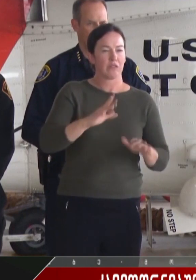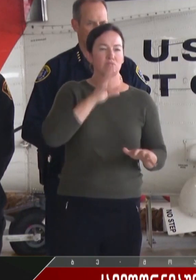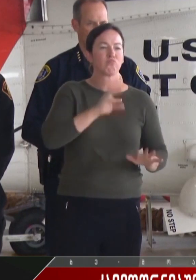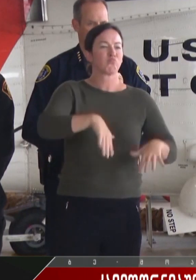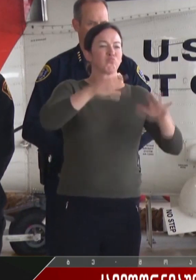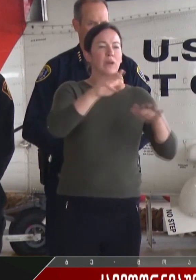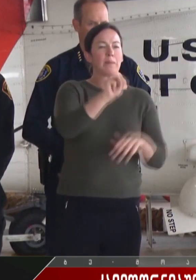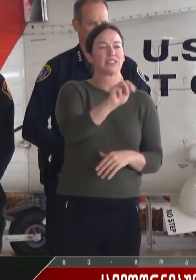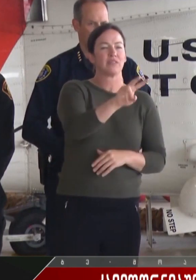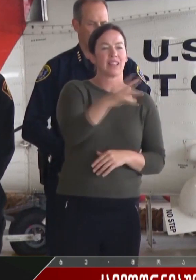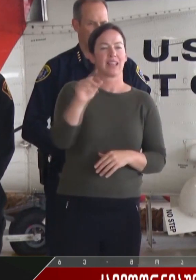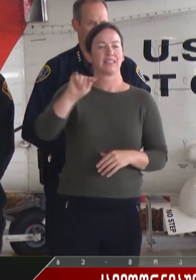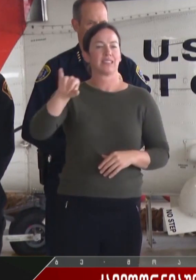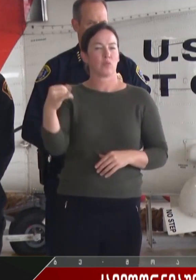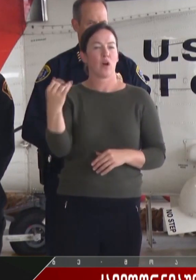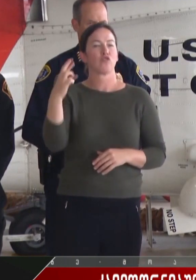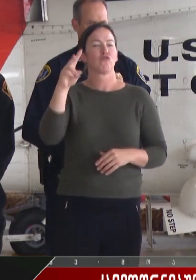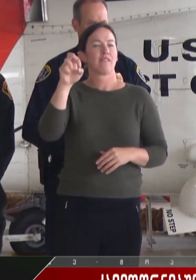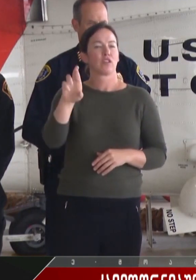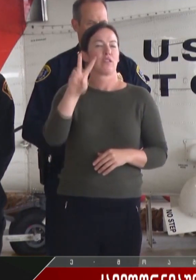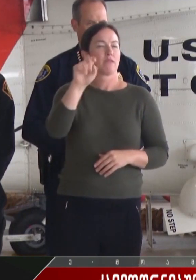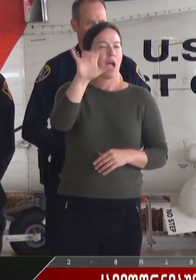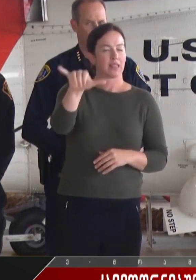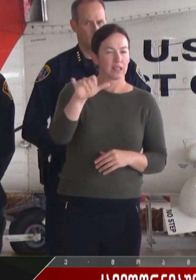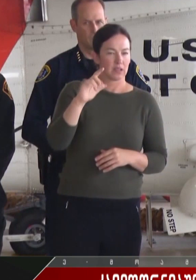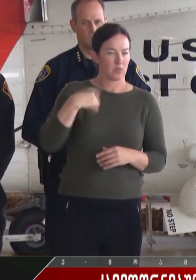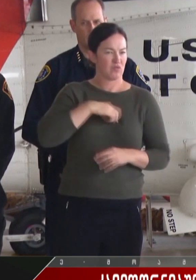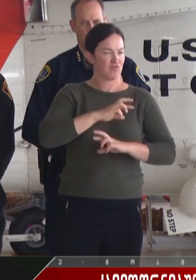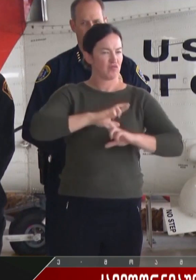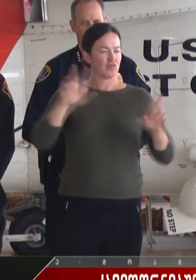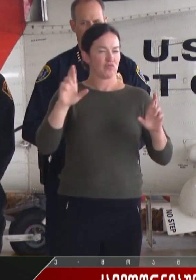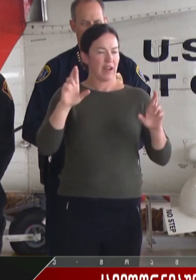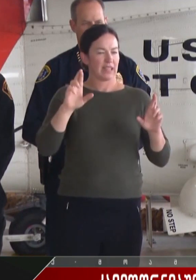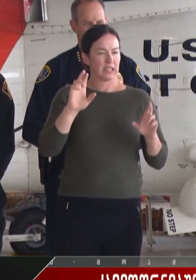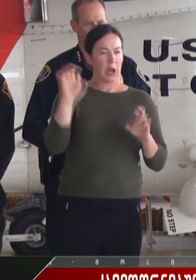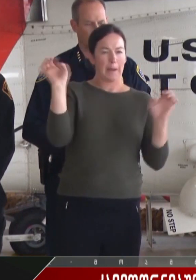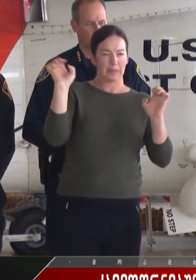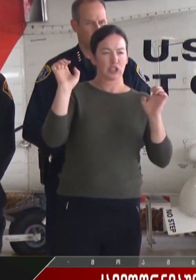მოახდენენ რეაგირებას მოსალოდნელ ინციდენტებზე, როგორიცაა ხეების წაქცევის შედეგად გამოწვეული შემთხვევები.